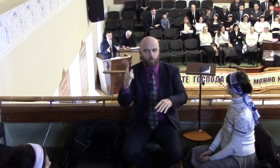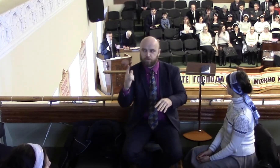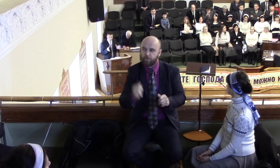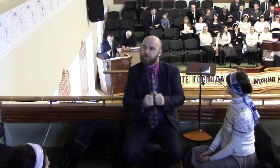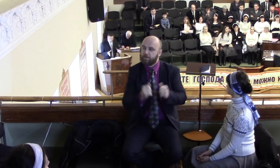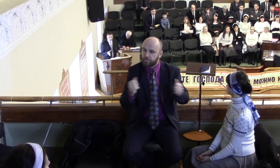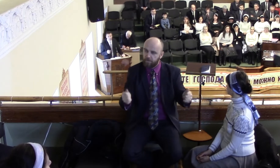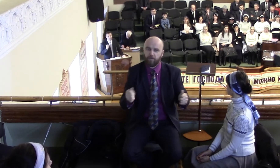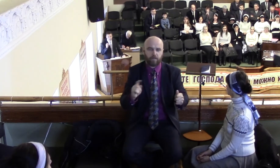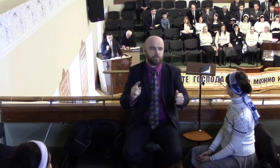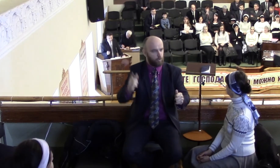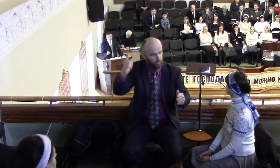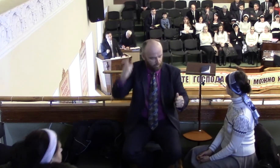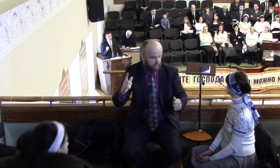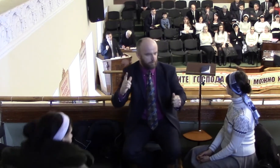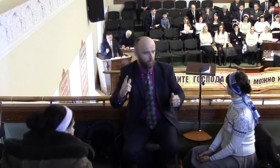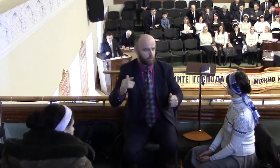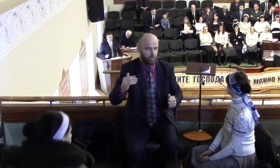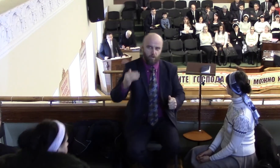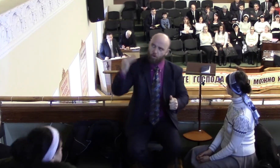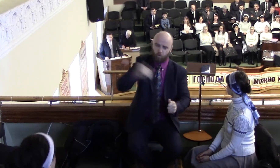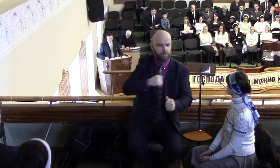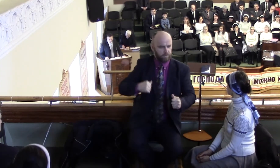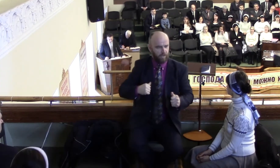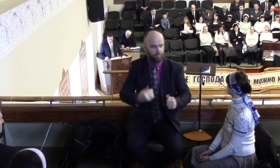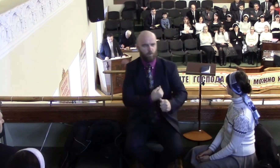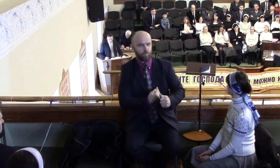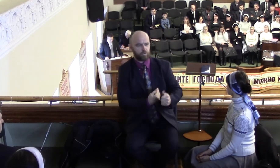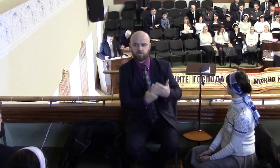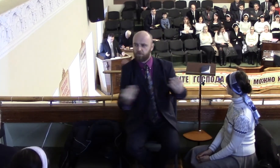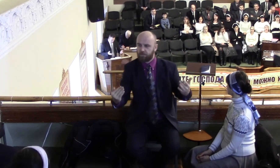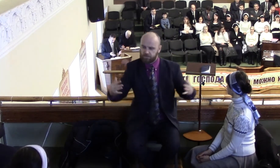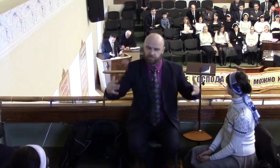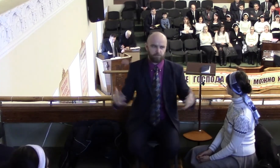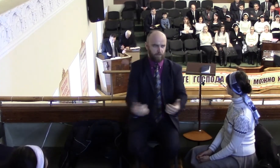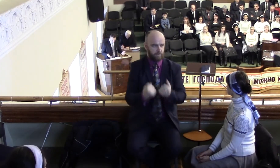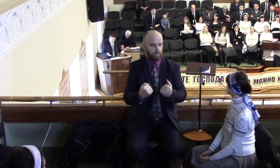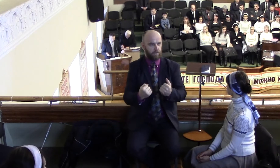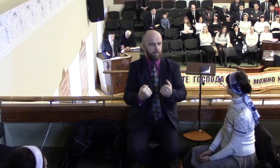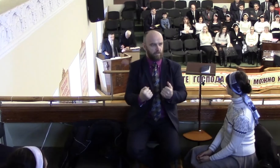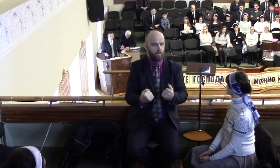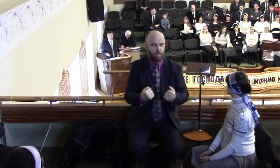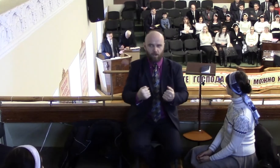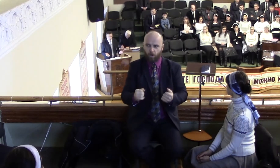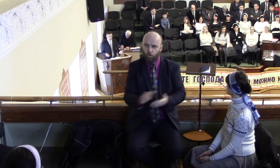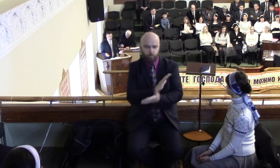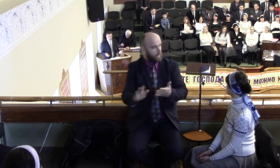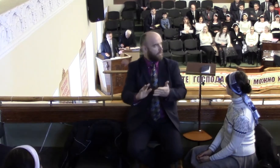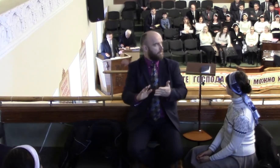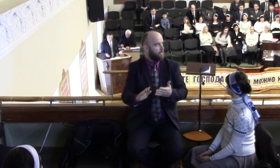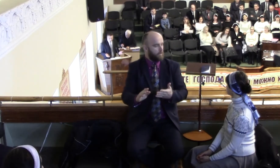что Господь – инициатор спасения вечного. Это послание говорит о